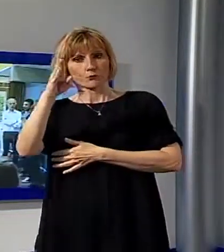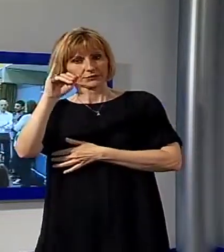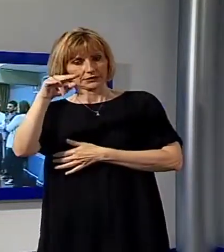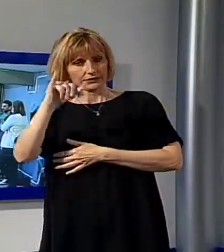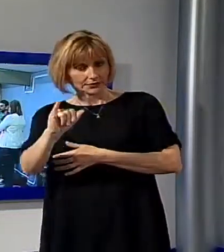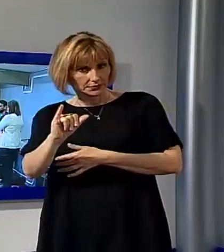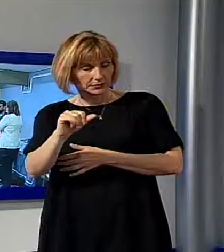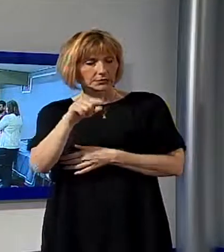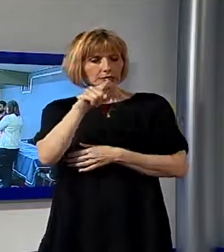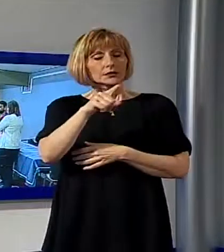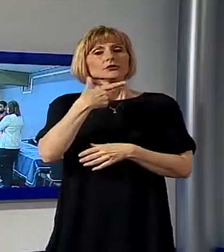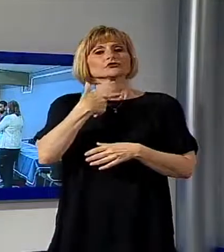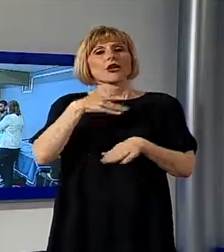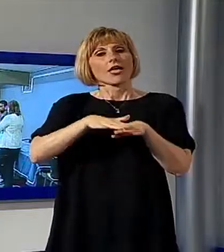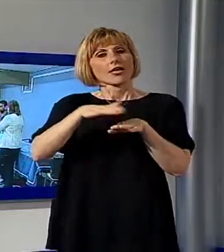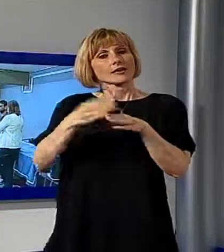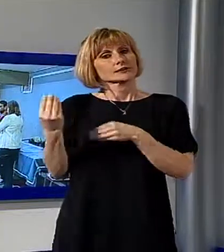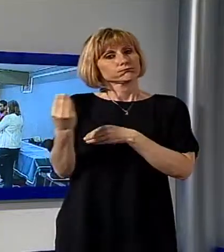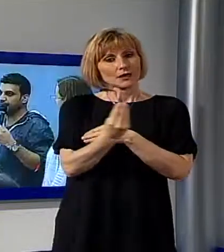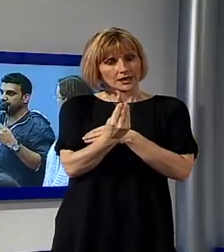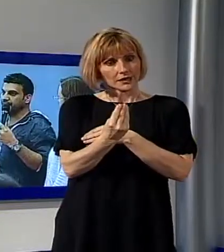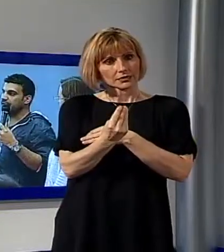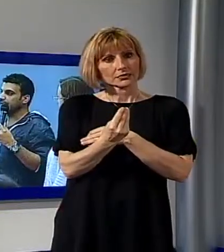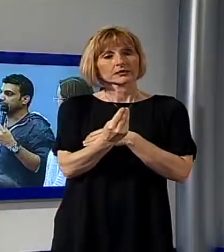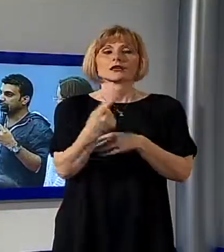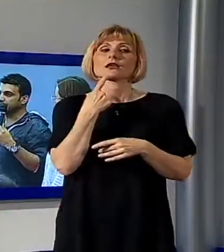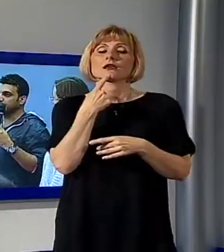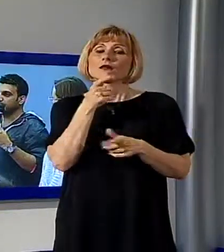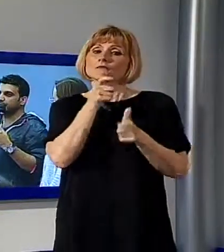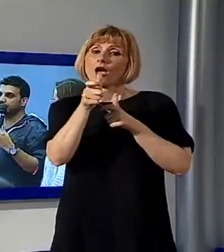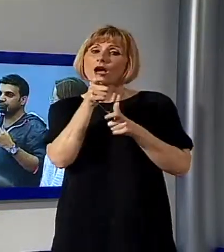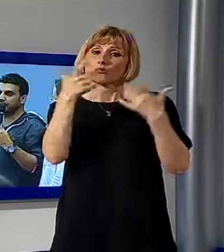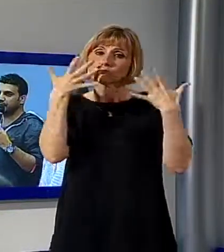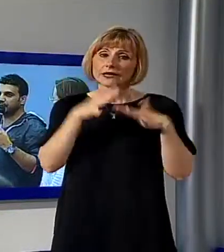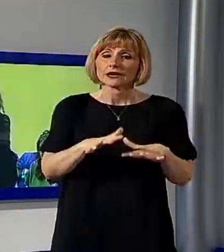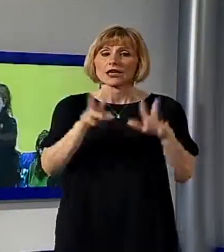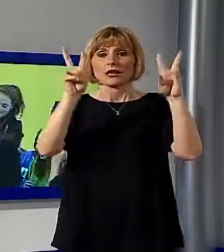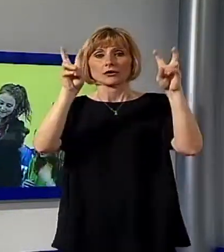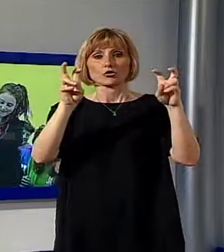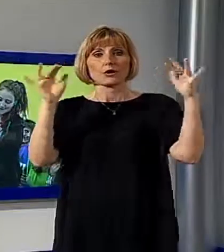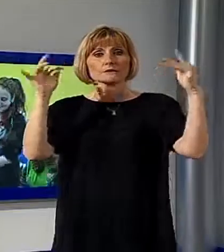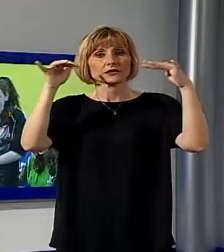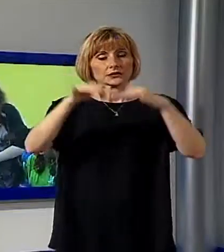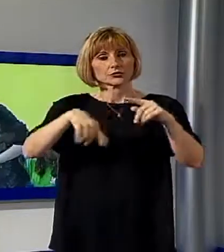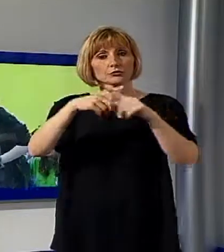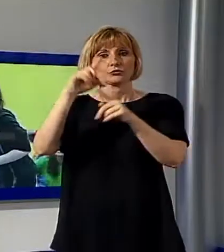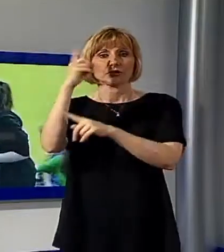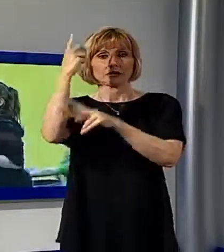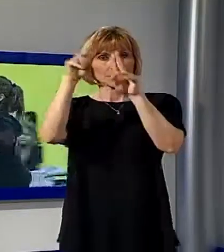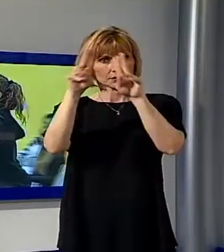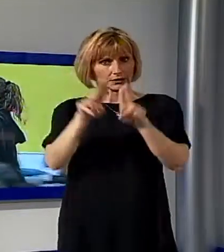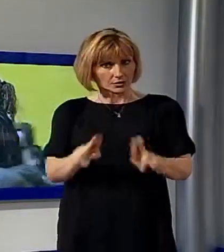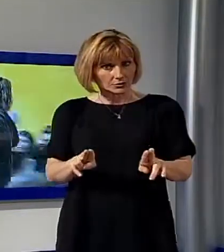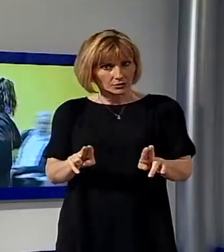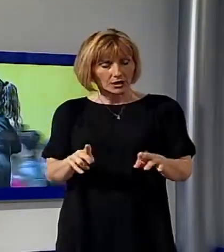esperti di Amnesty International e dei loro insegnanti, hanno affrontato il tema dell'immigrazione e dei diritti internazionali. E infatti